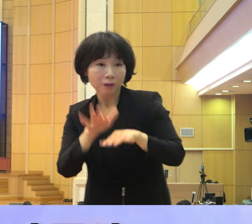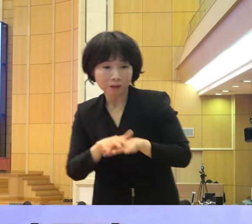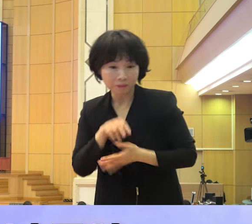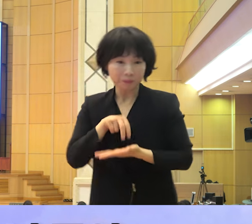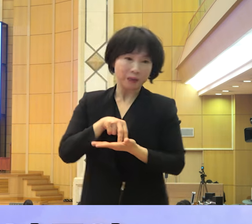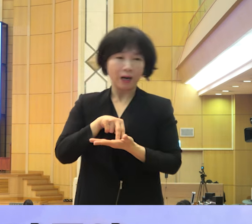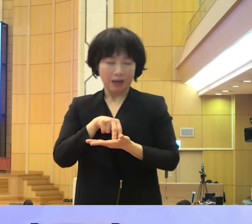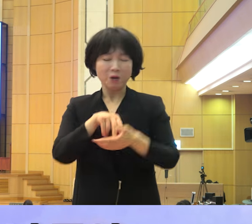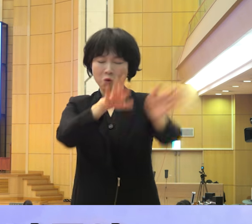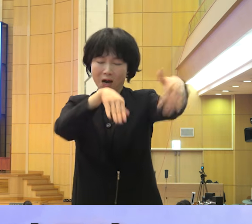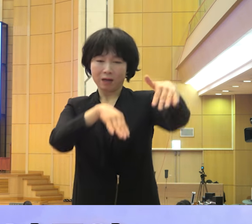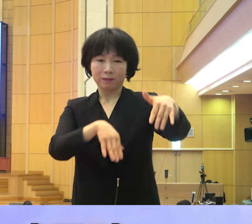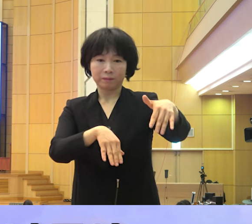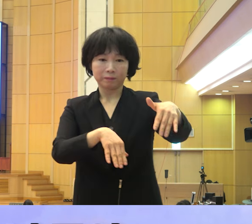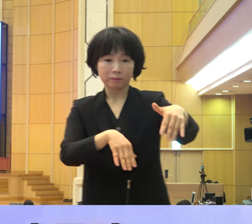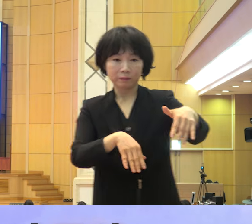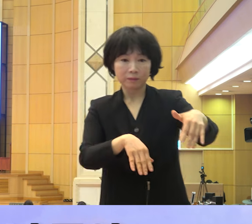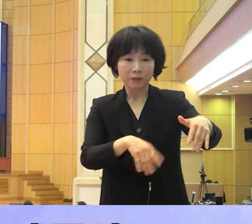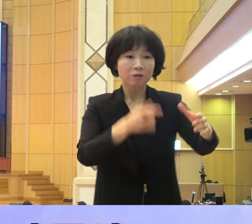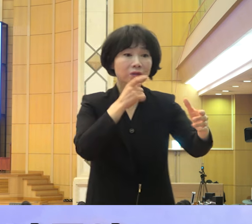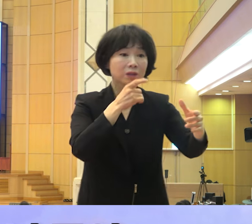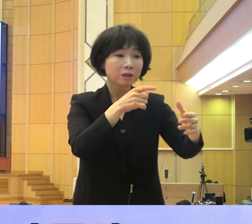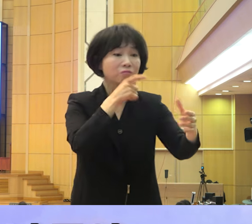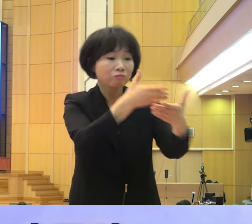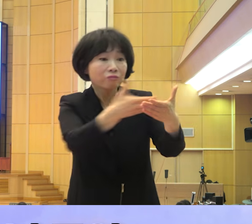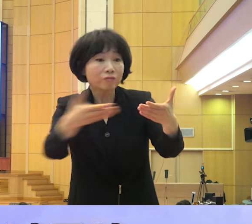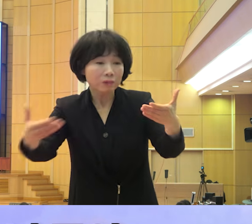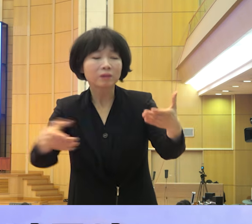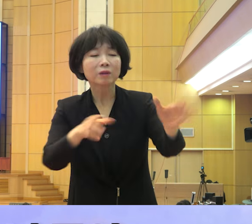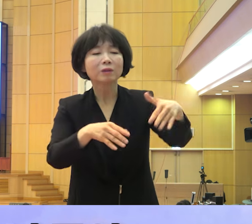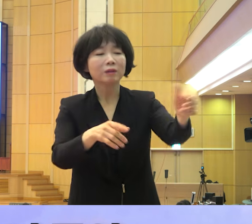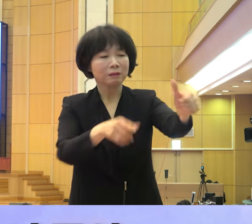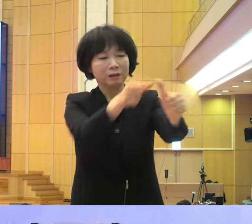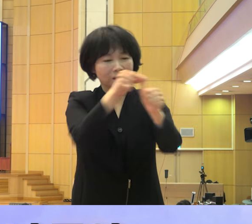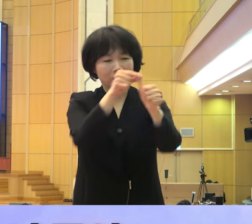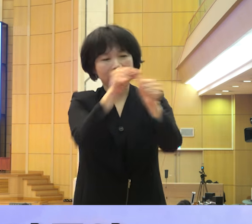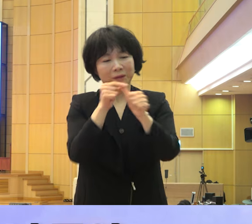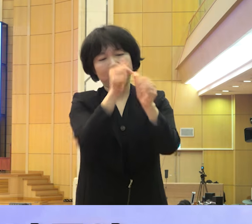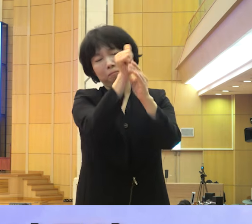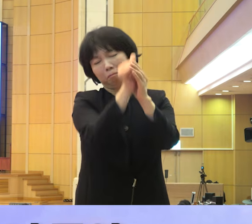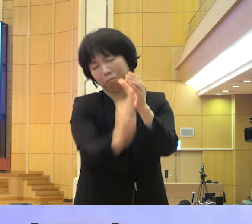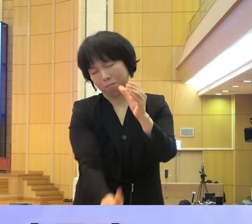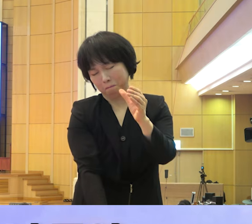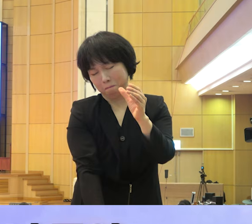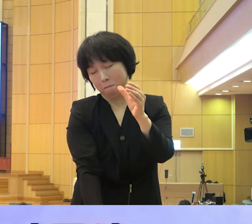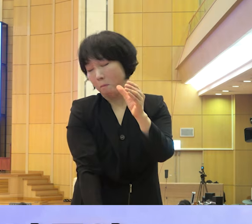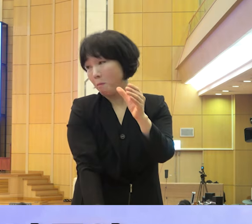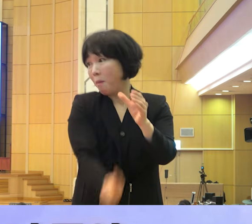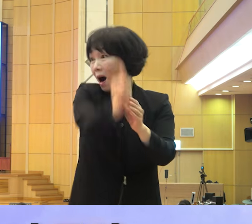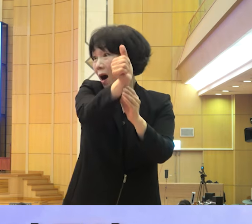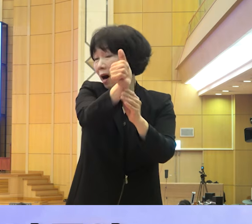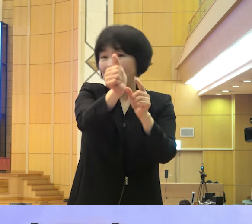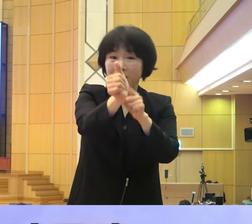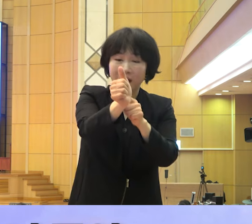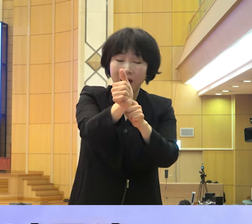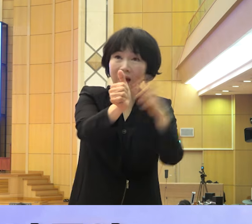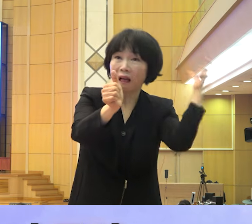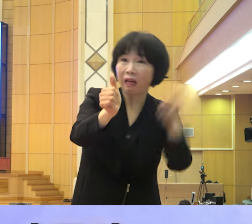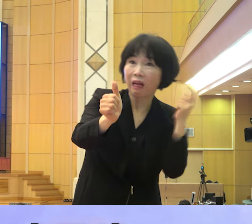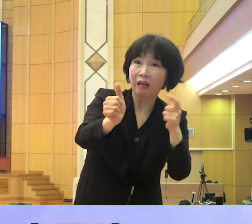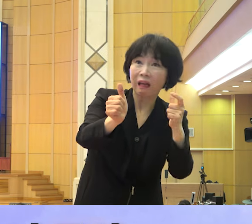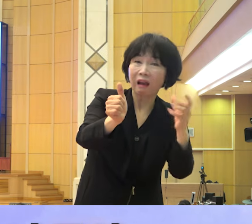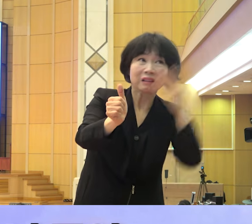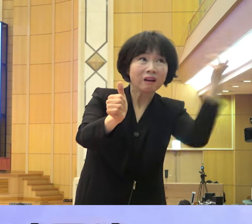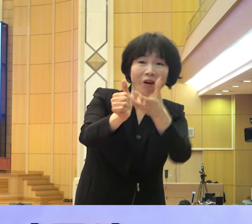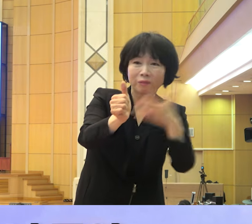세례 요한이가 처음에 온 사람에게 세례를 딱 주고 물에서 올라오는데 성령이 빌같이 내리나 내려보니까 안 내려.